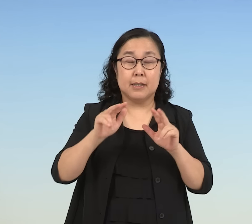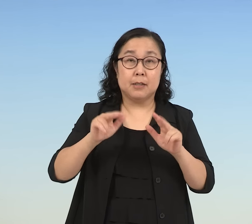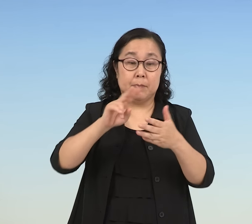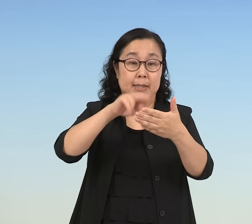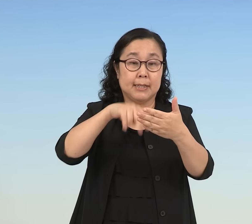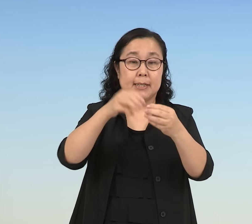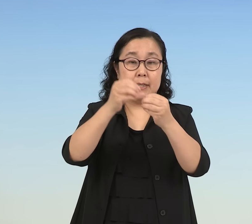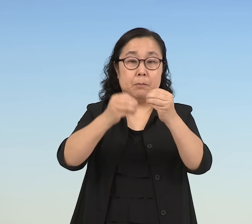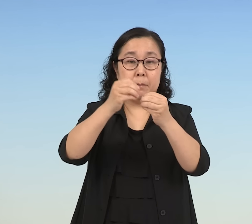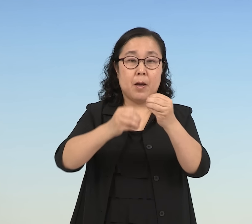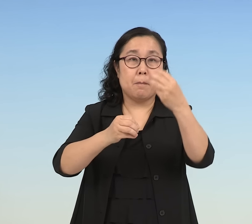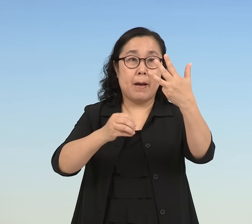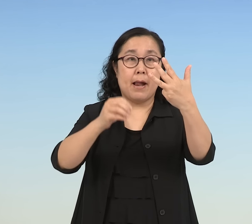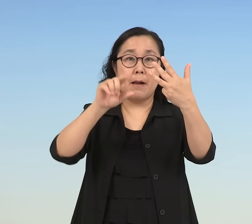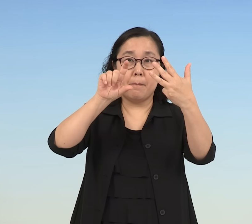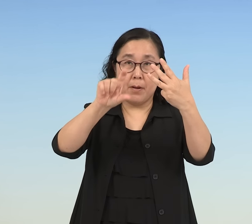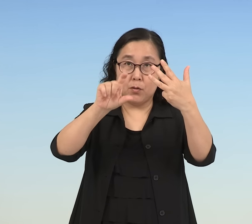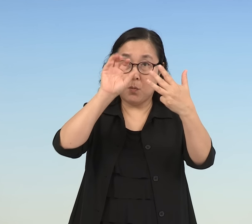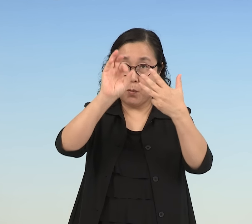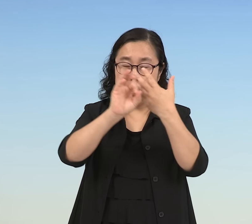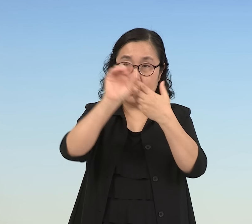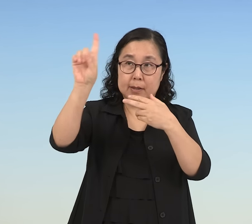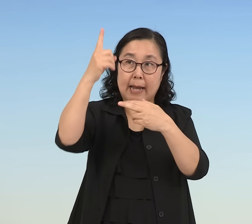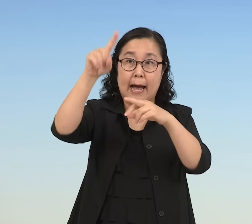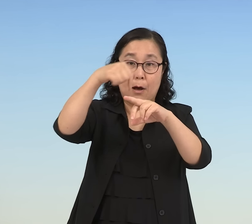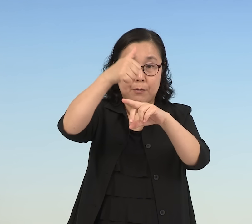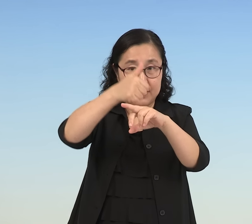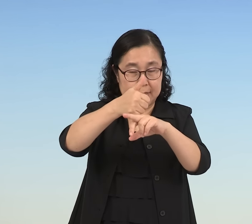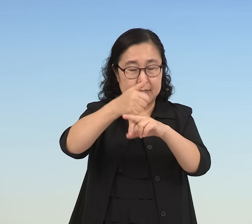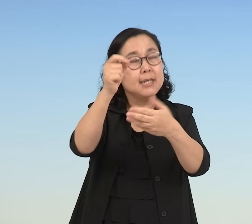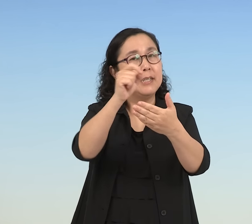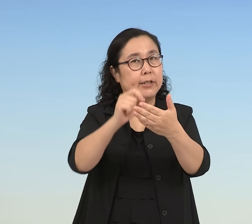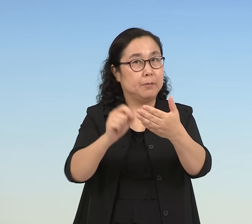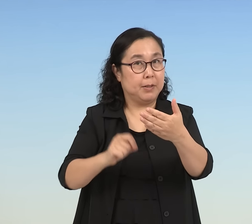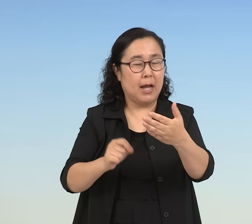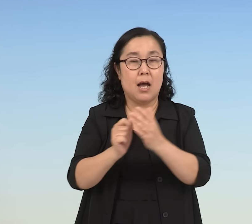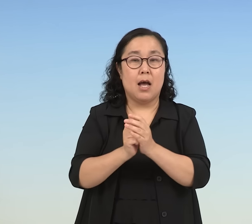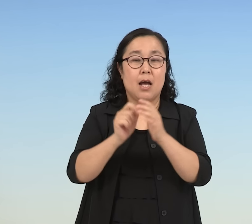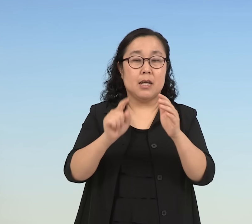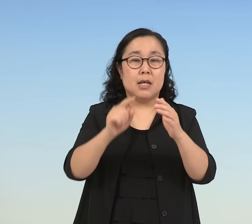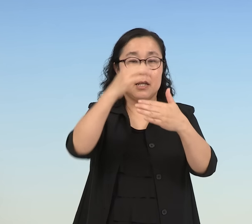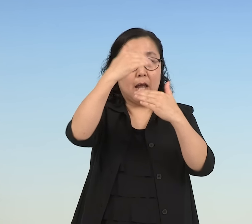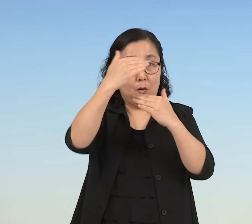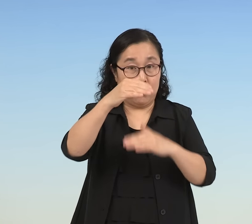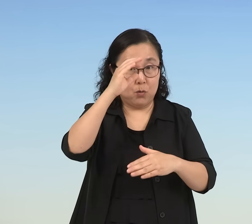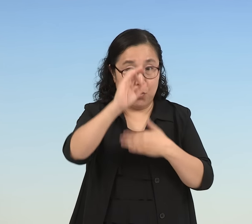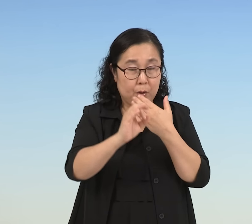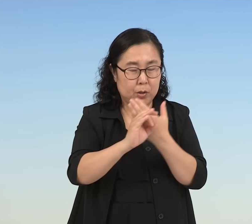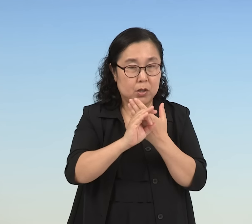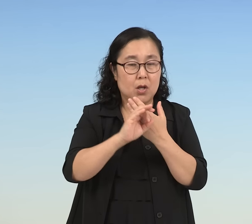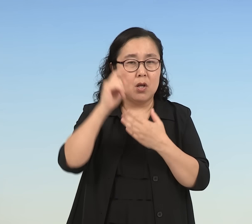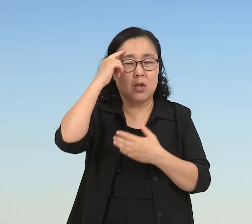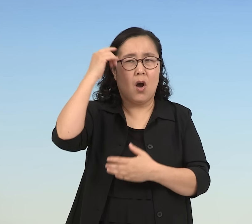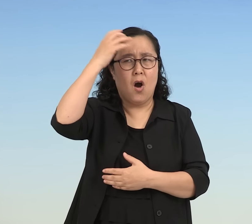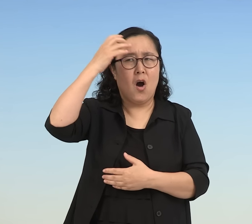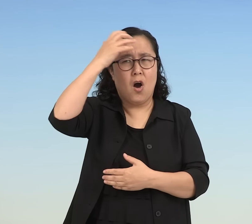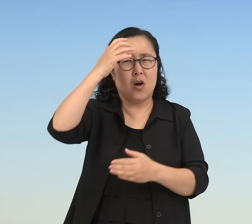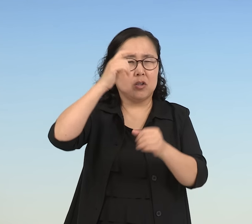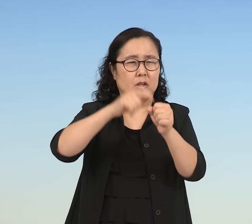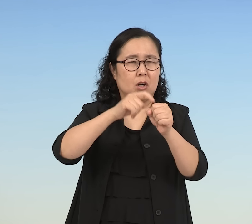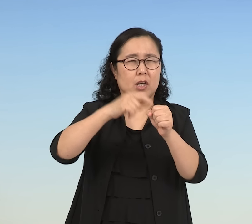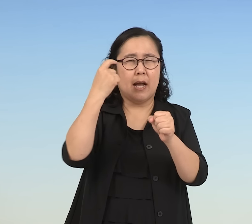방금 읽었던 시편 8편도 다윗이 쓴 시인데요. 저는 여기서도 이 안목이 넓은 또 영적인 상상력을 가지고